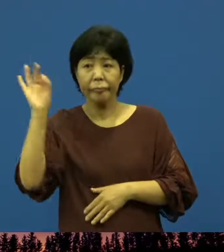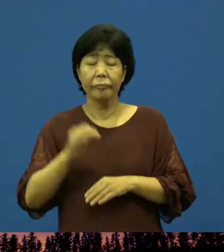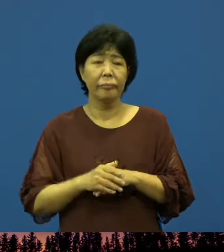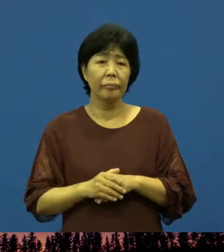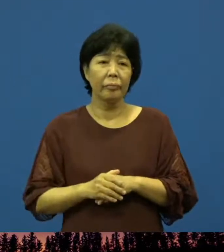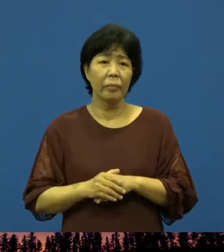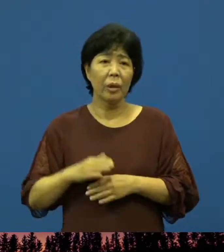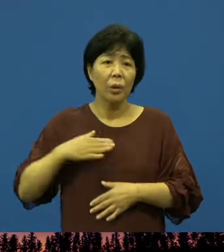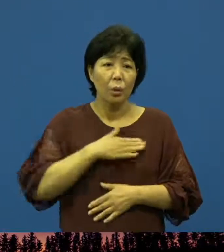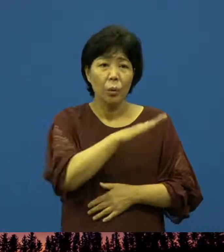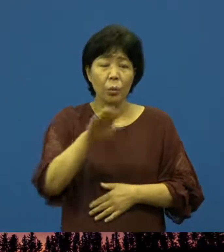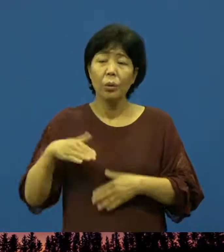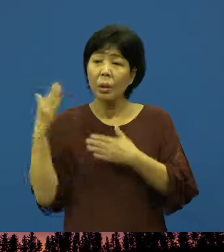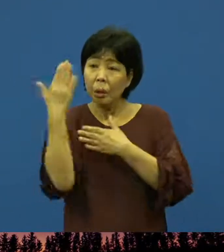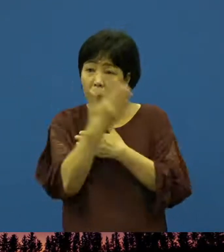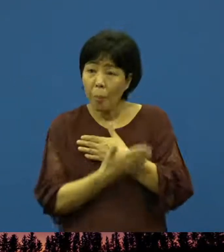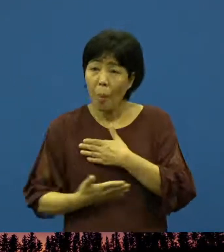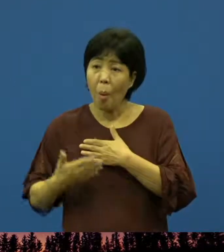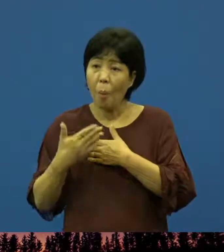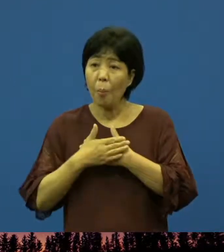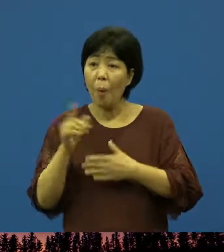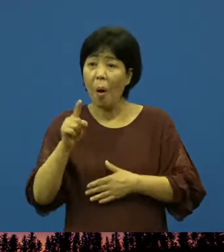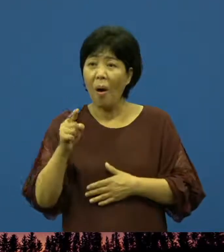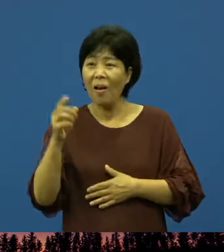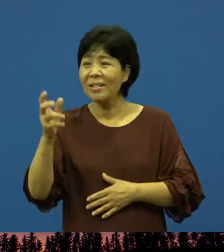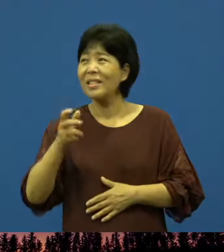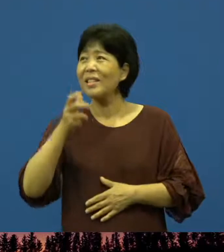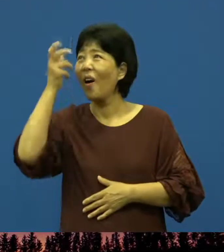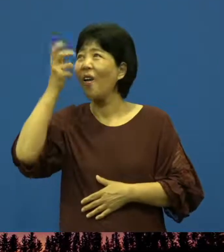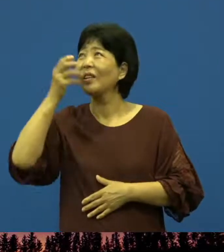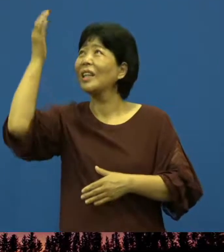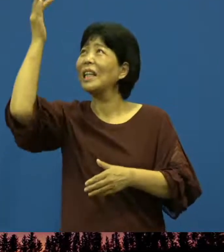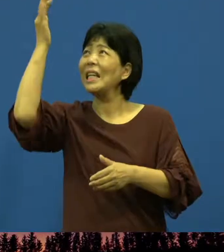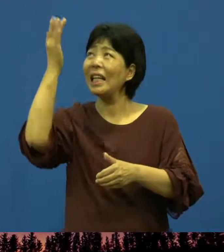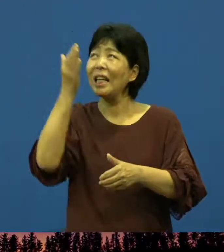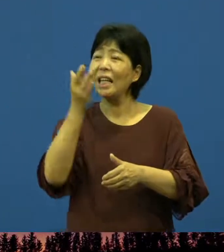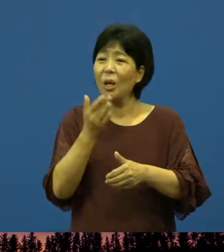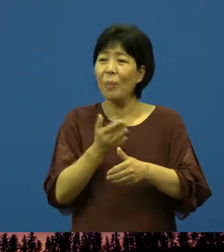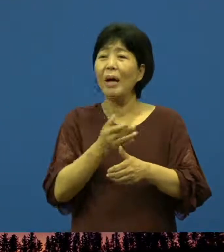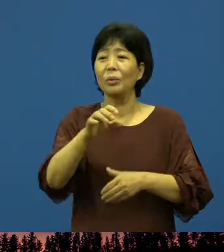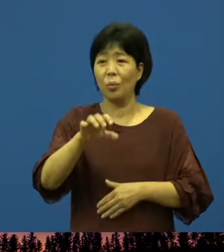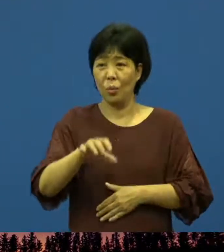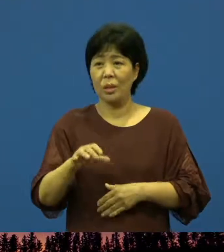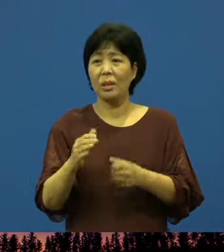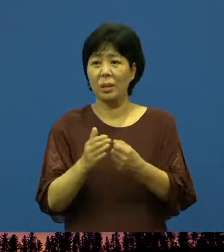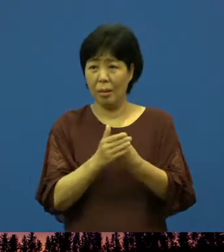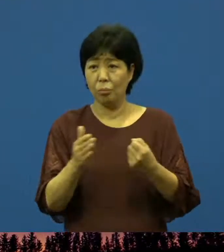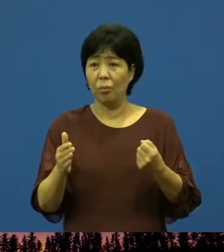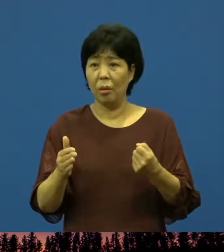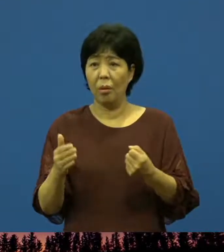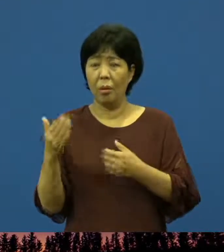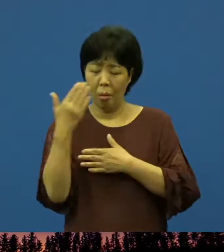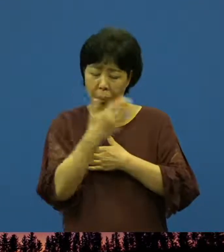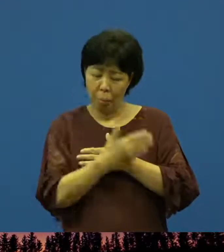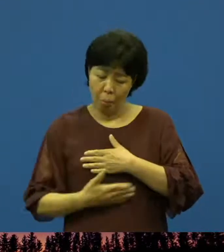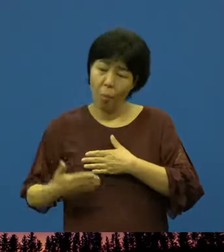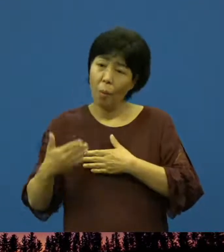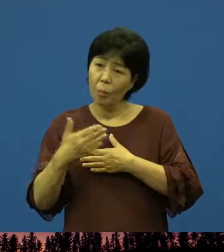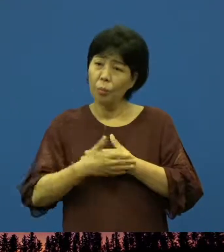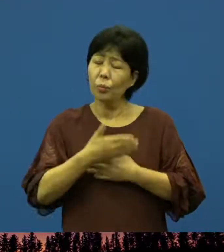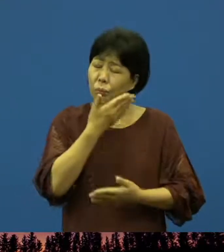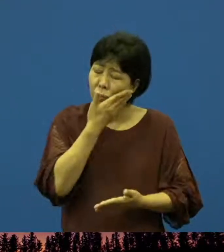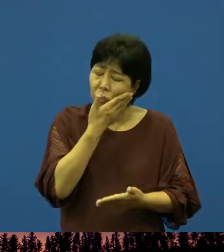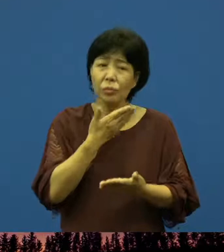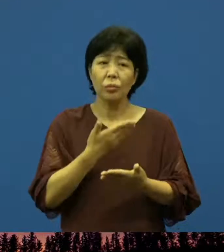우리의 몸이 성령이 거하는 전이에요. 우리에게 주어진 유한한 생명을 부정하지 않고 늙어가는 것에